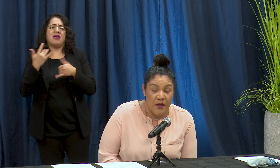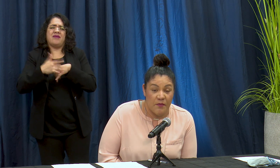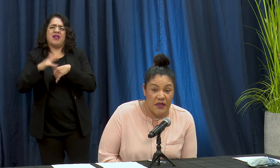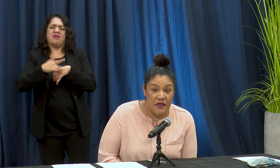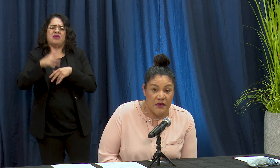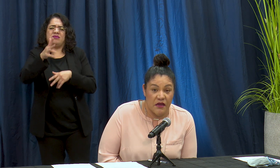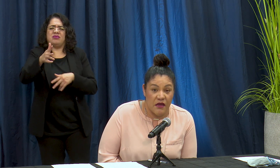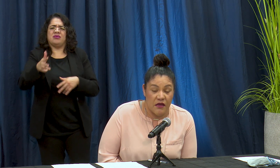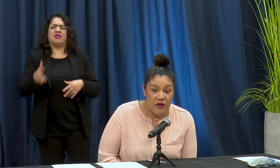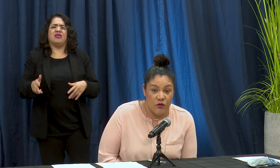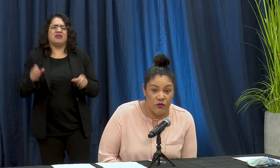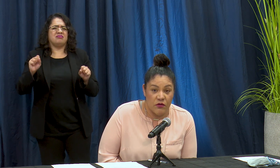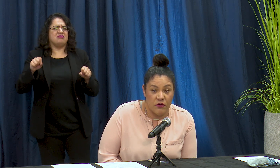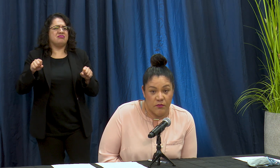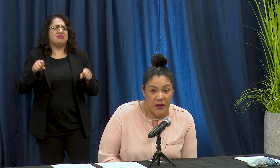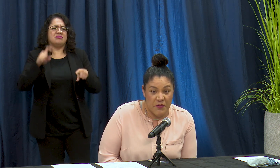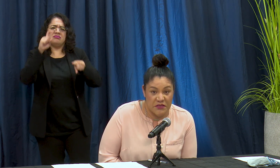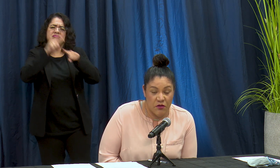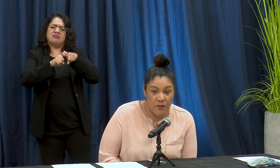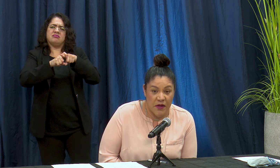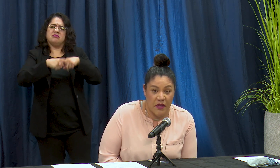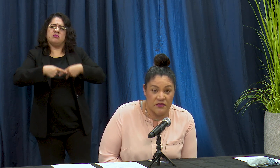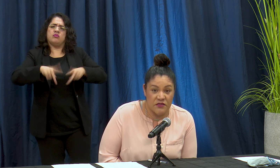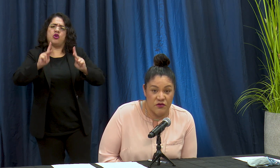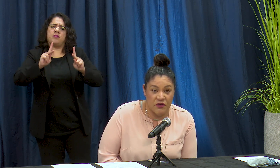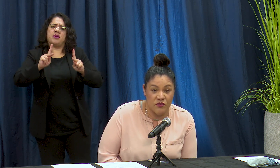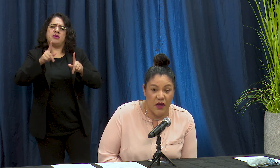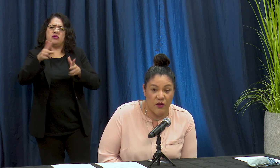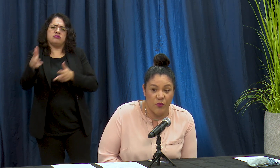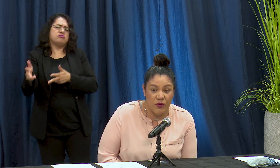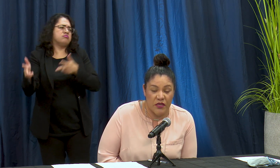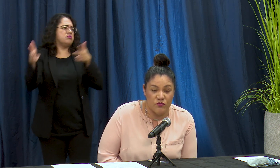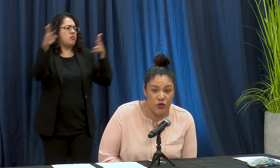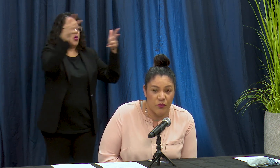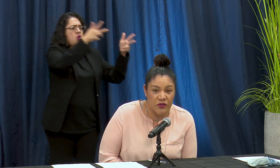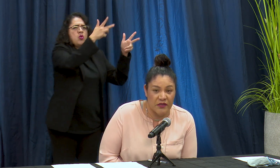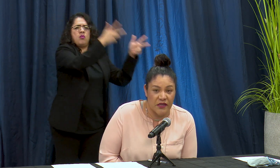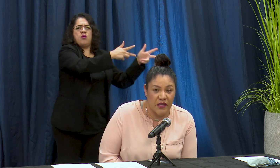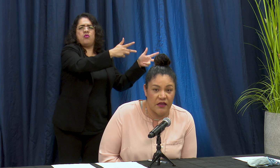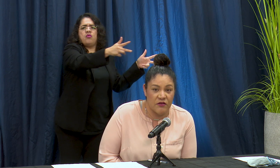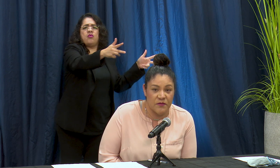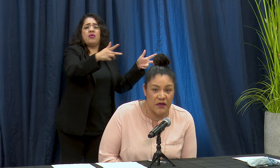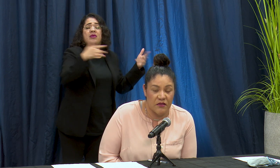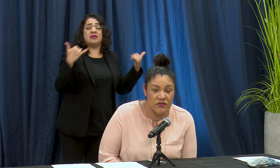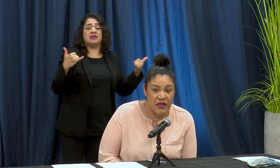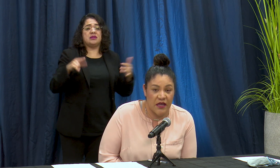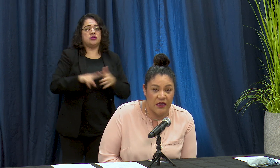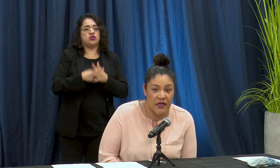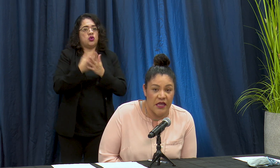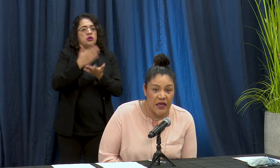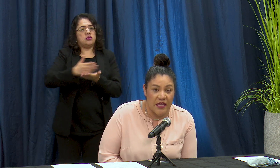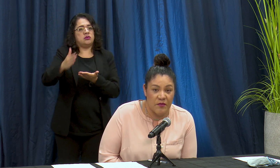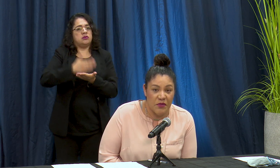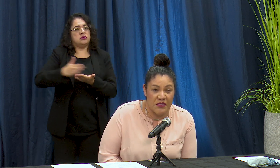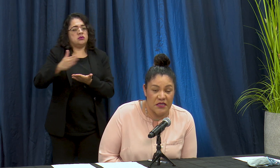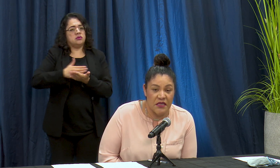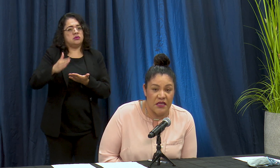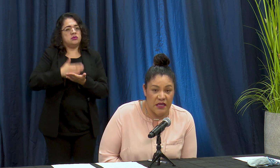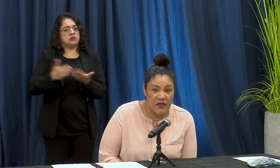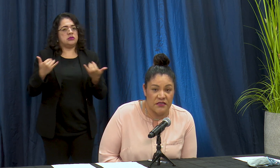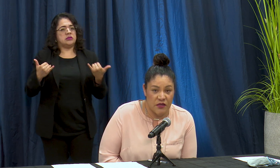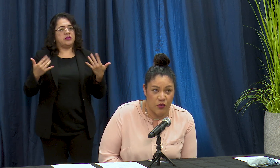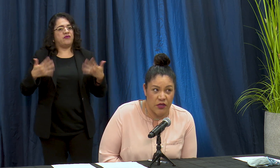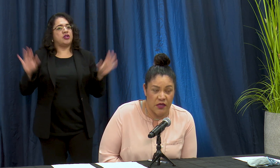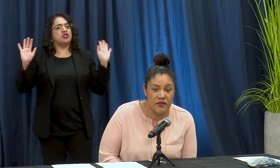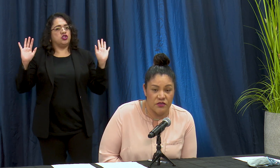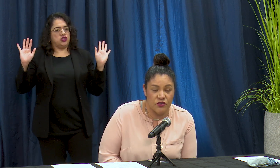que pedir un permiso para estacionar su carro porque es muy importante que los barridos de calle empiecen y